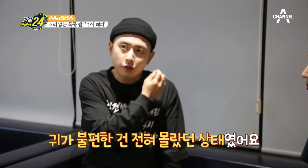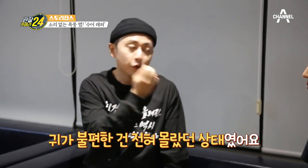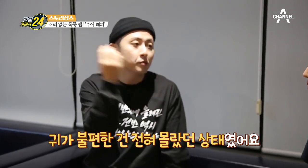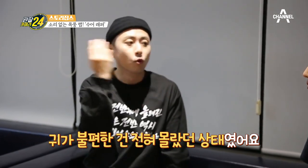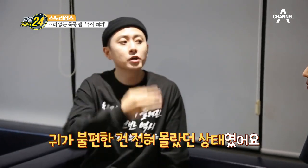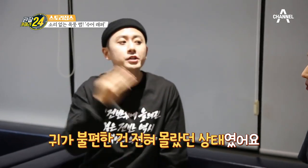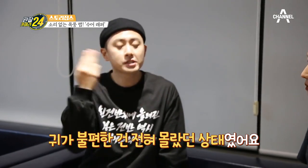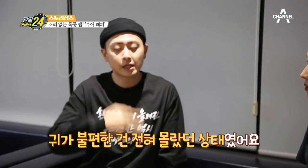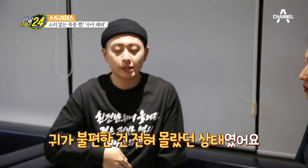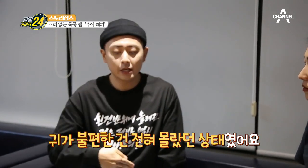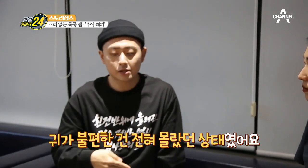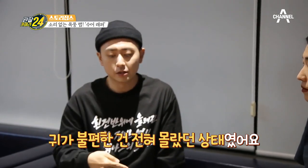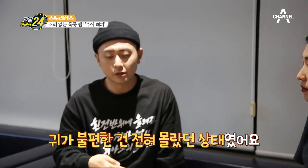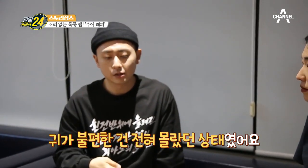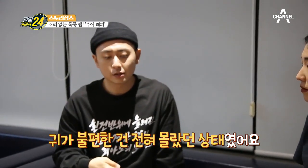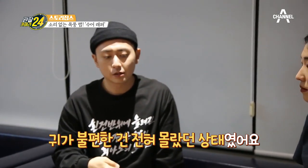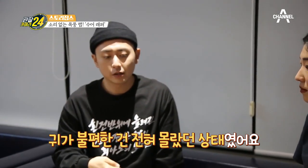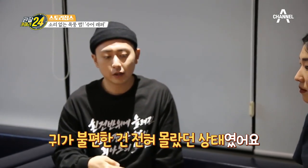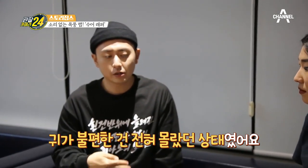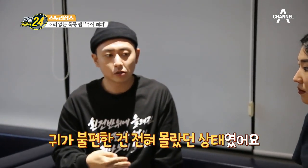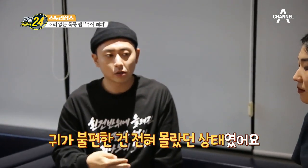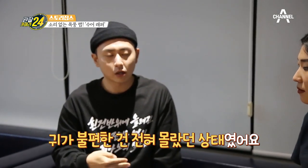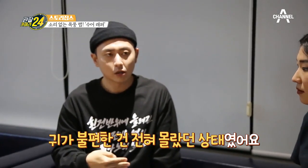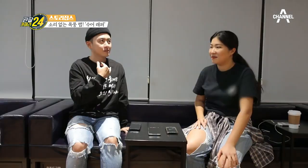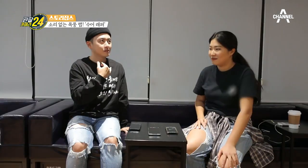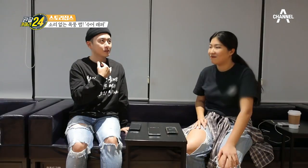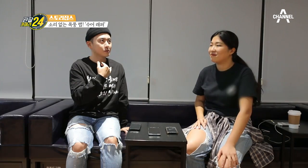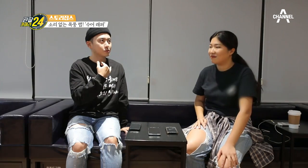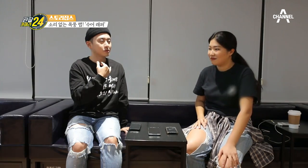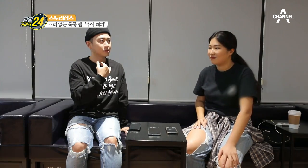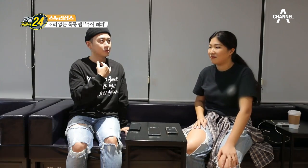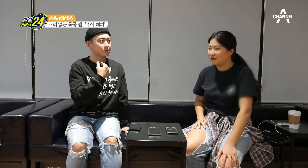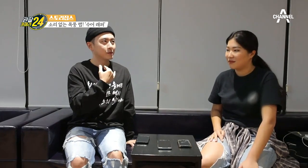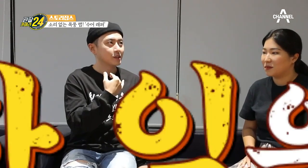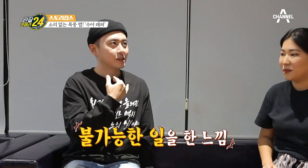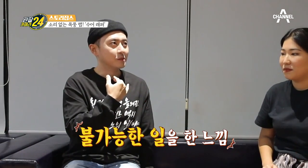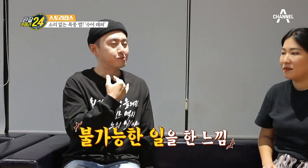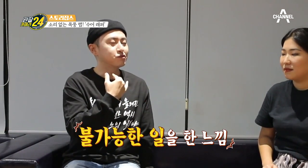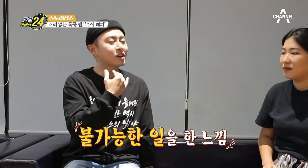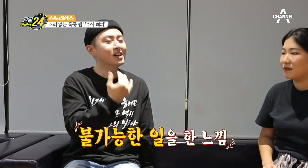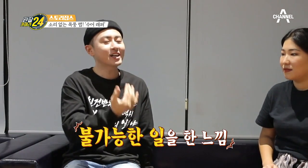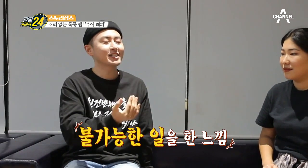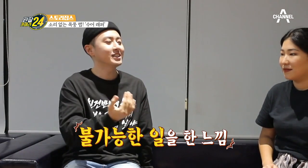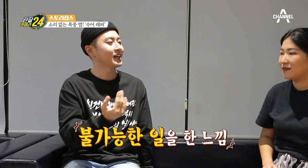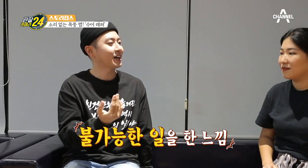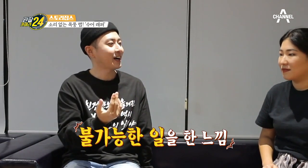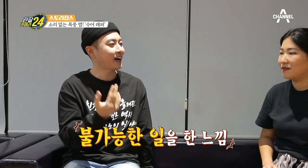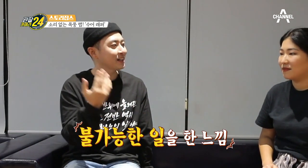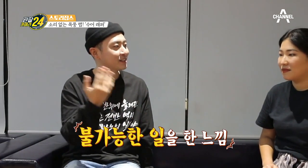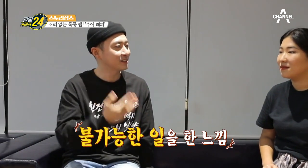불편하신 거는 전혀 모르는 상태에서 했던 거라 완전 무슨 좀 불가능한 일을 한